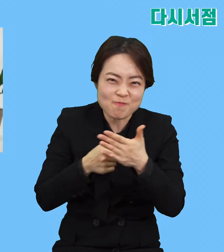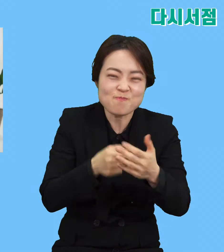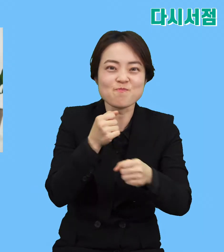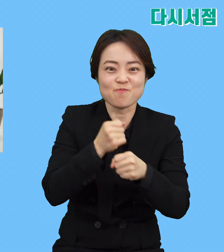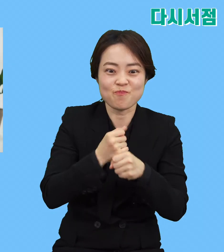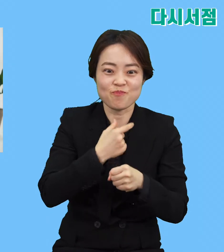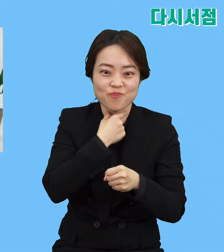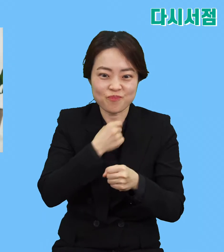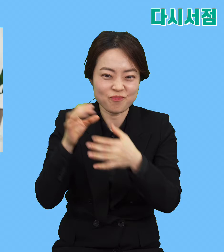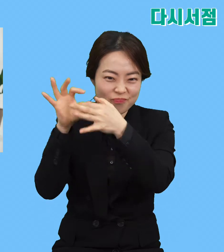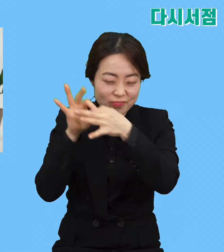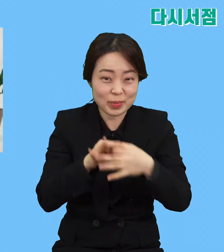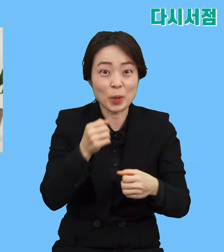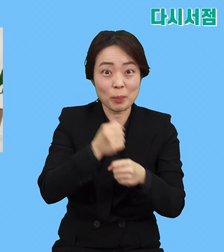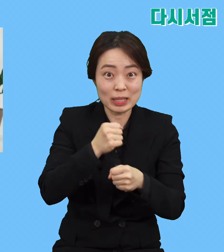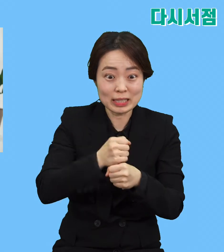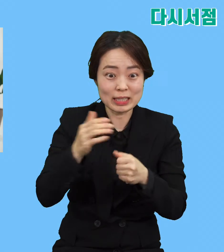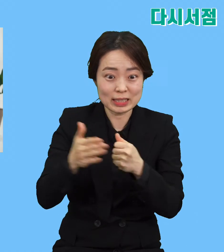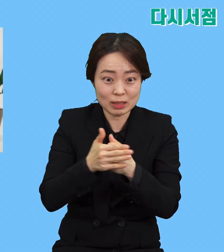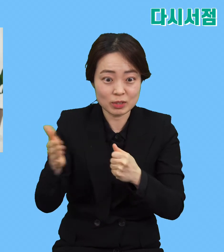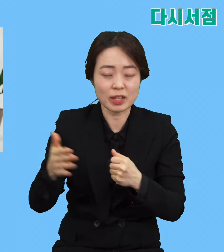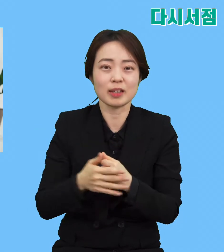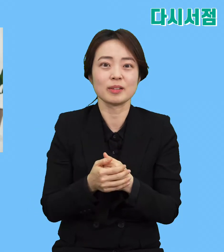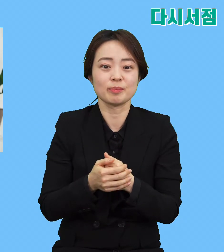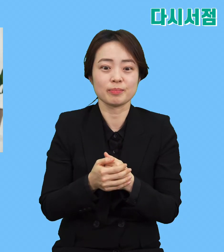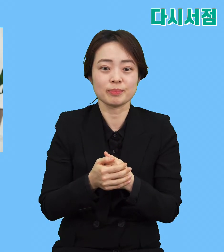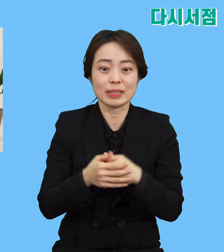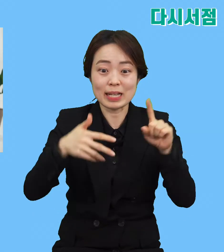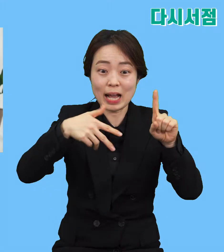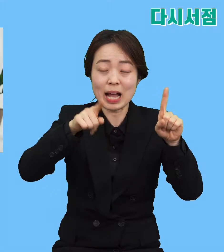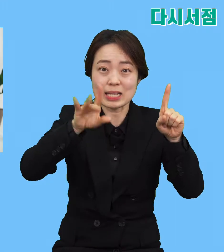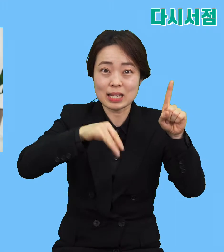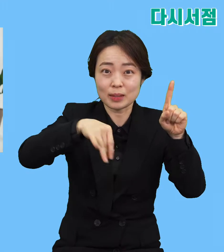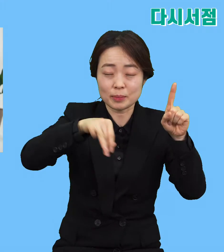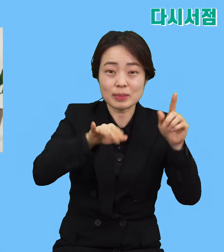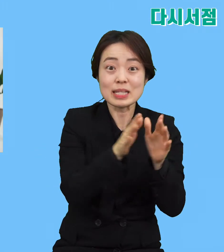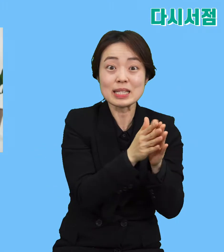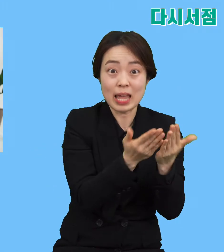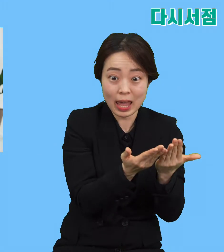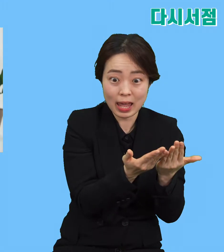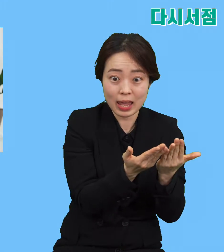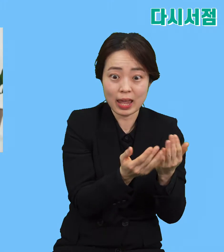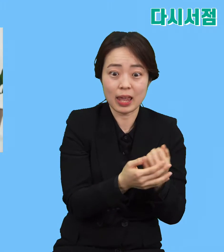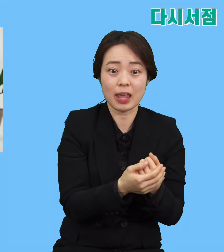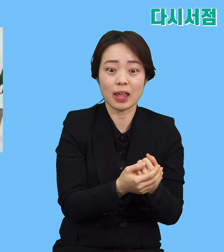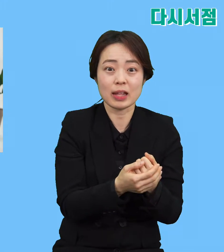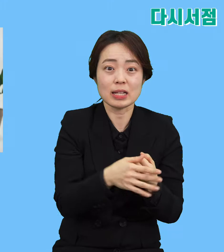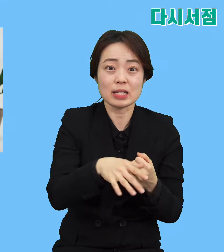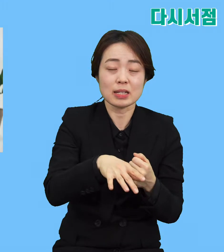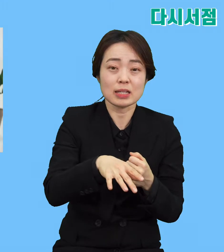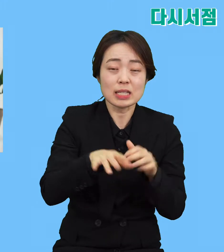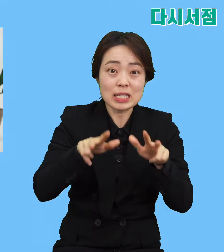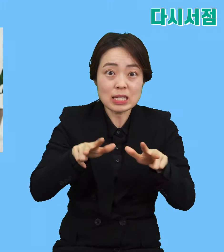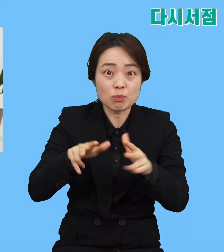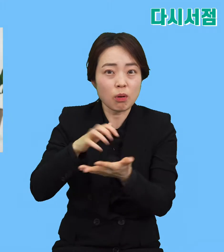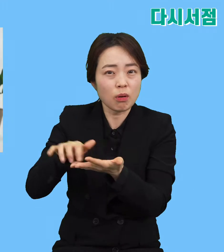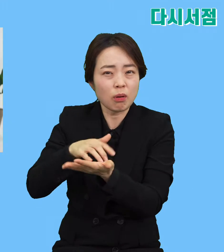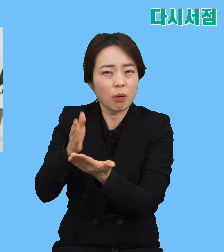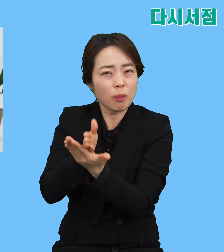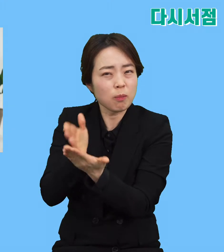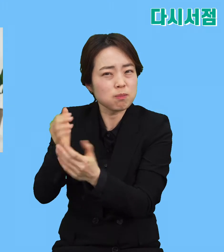지금도 계속 꾸준히 내서 결국 그 한쪽 책이 150점 정도